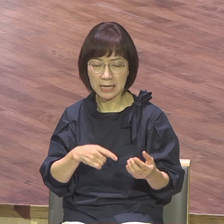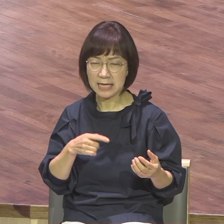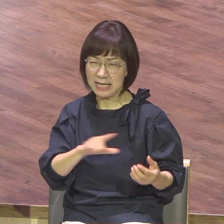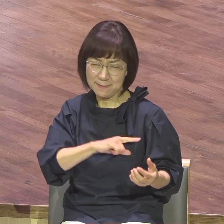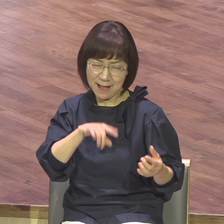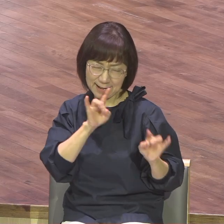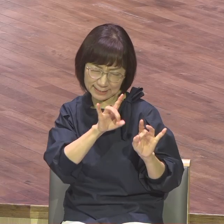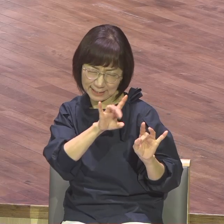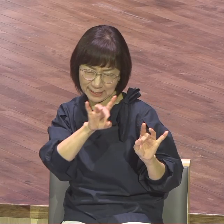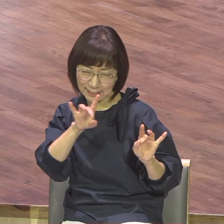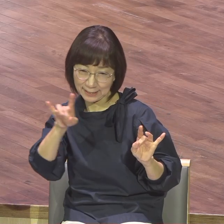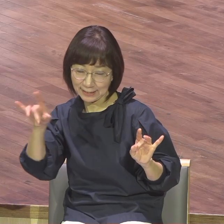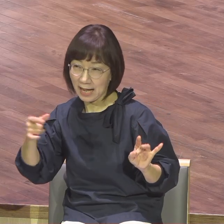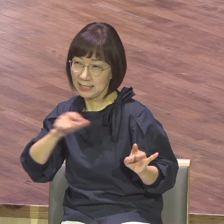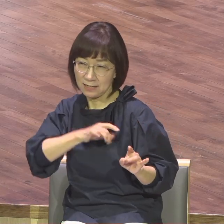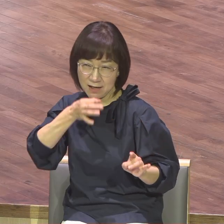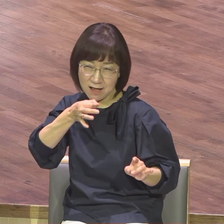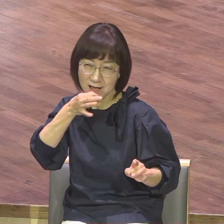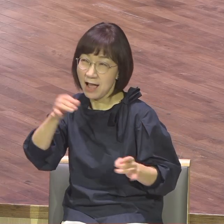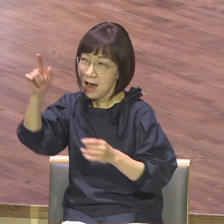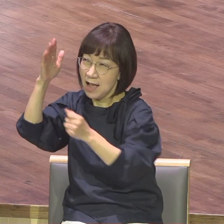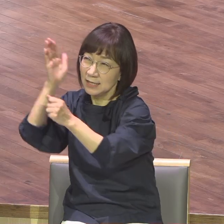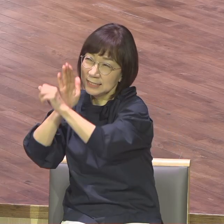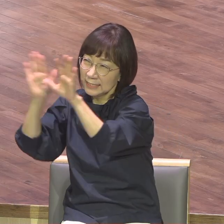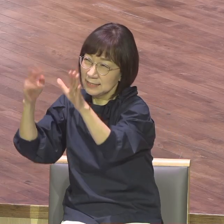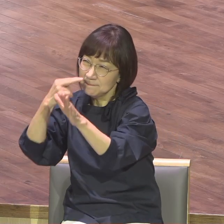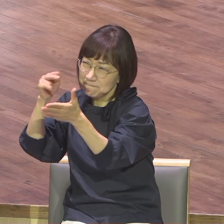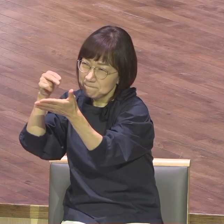오늘 하나님 생명책에 기록해 주십시오.